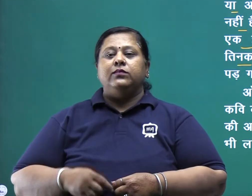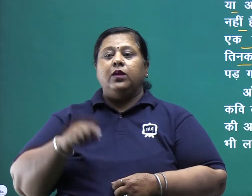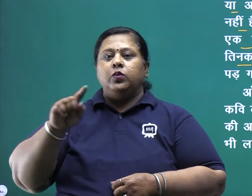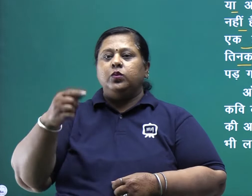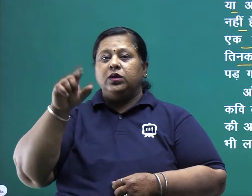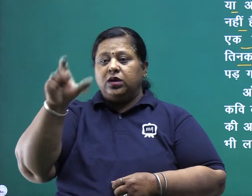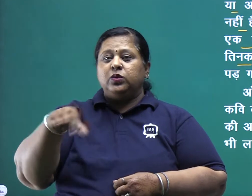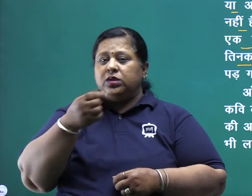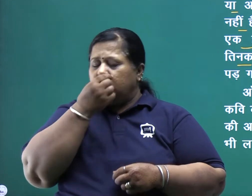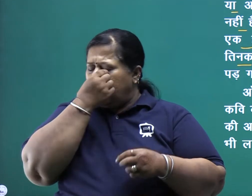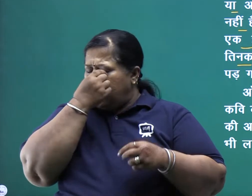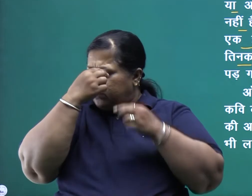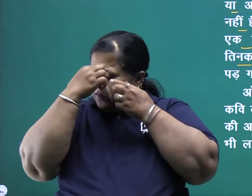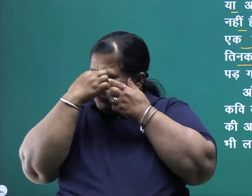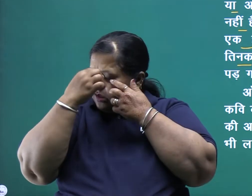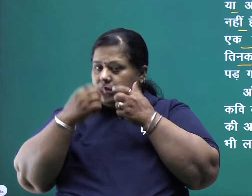उसकी आँख में